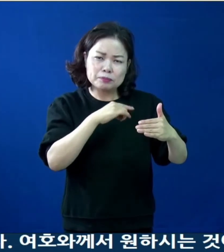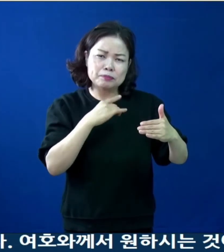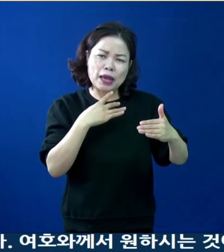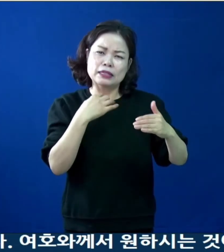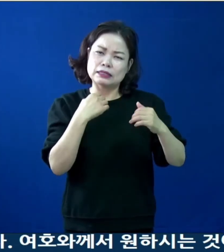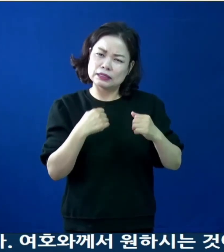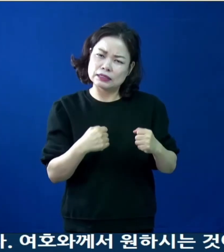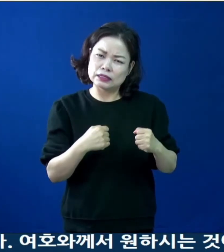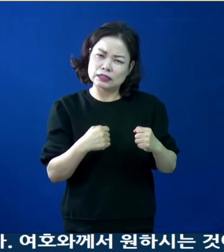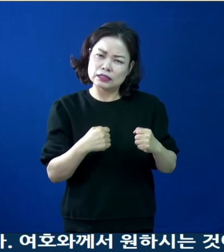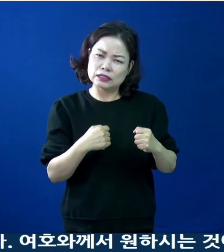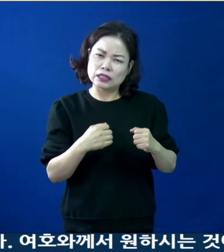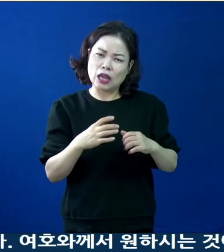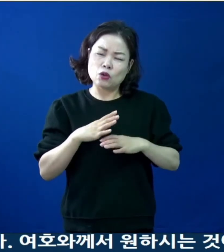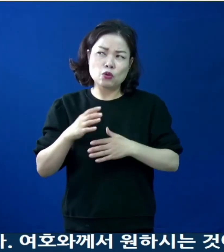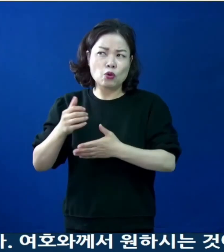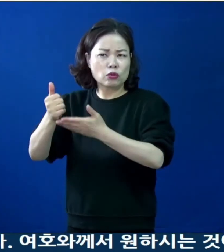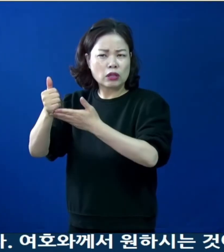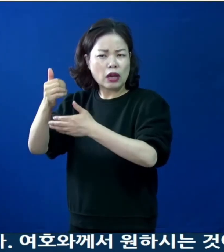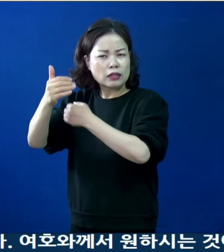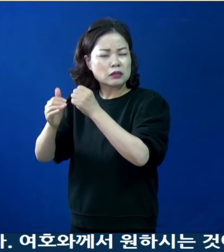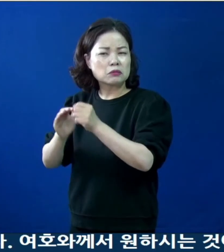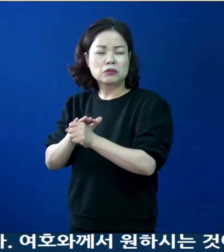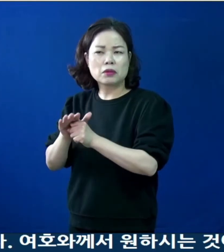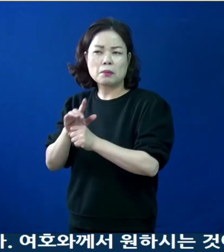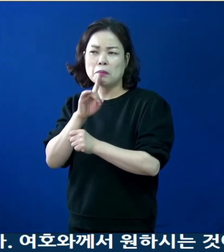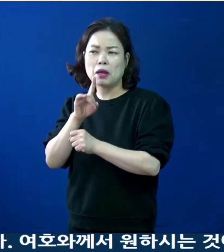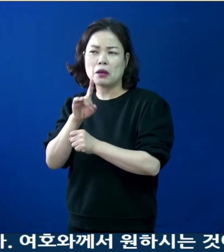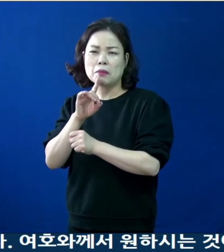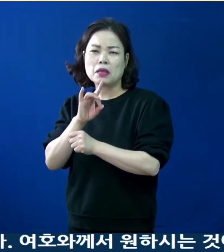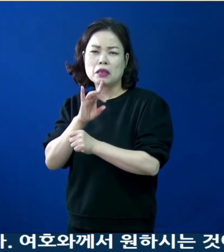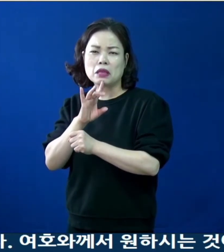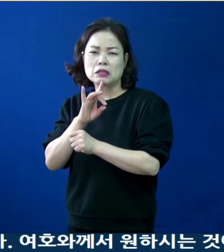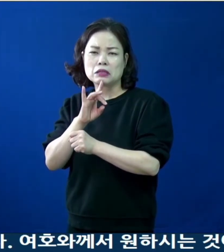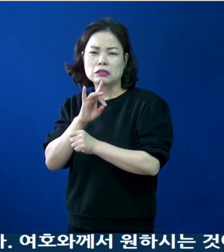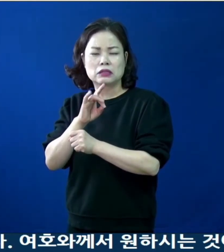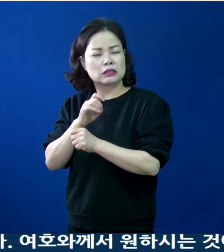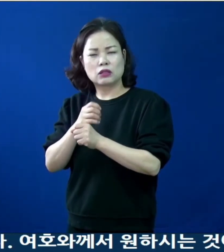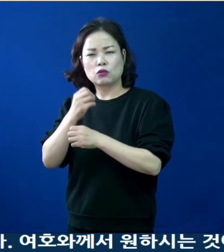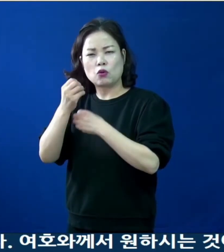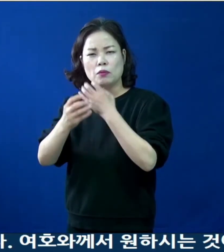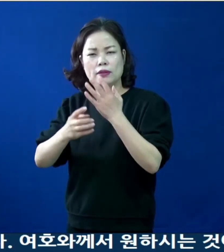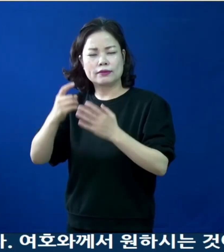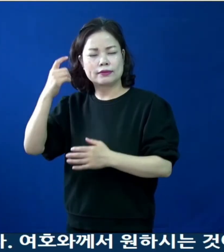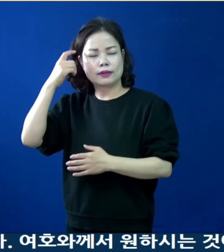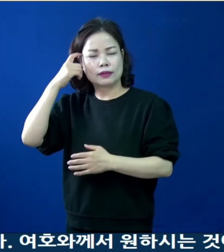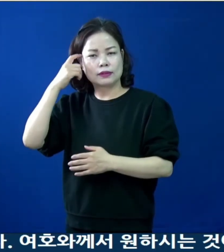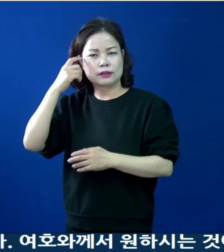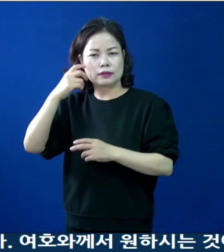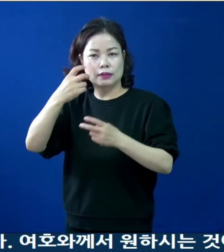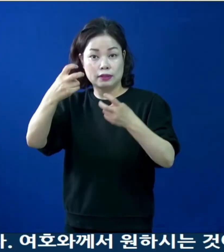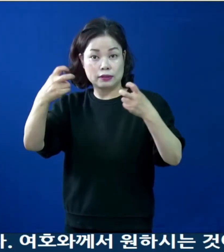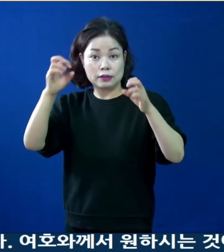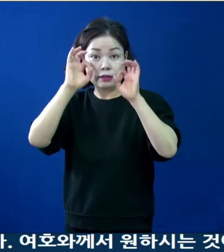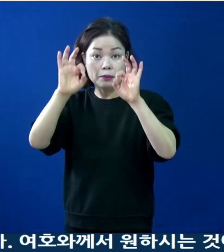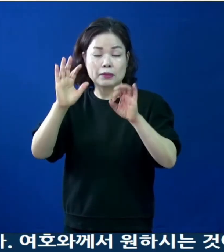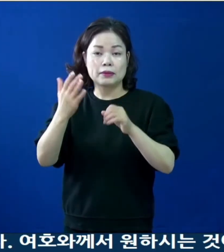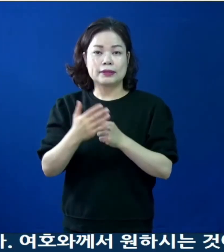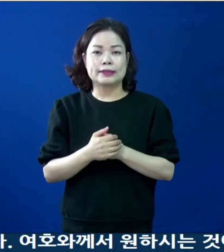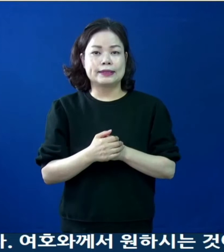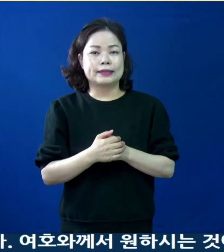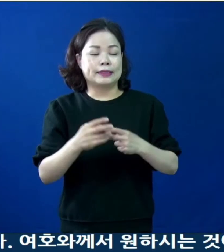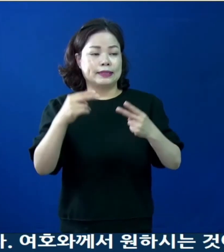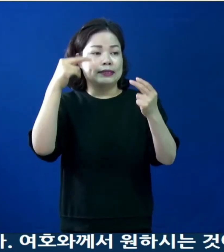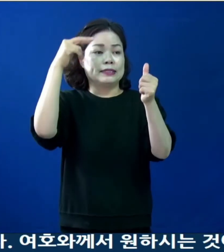있는 경외함, 하나님 사랑합니다라고 하는 이 고백에 대한 묵상을 살펴봤습니다.